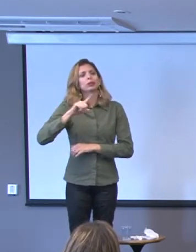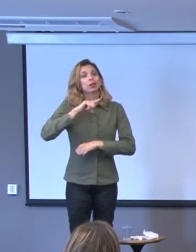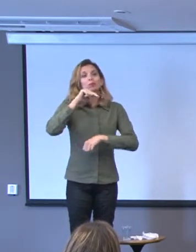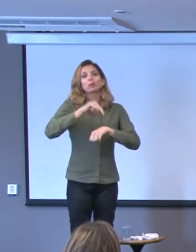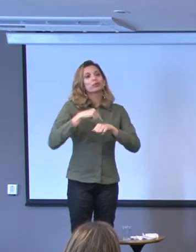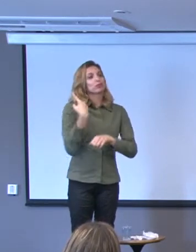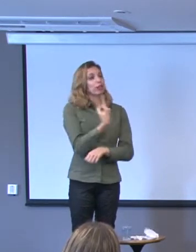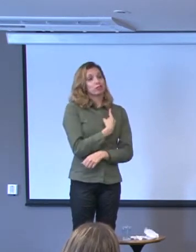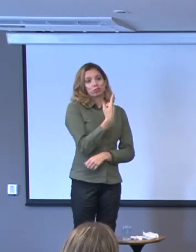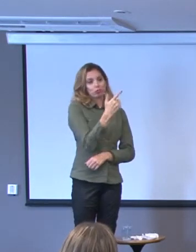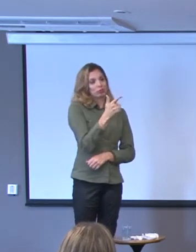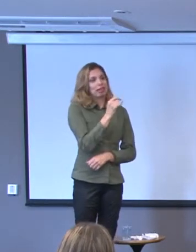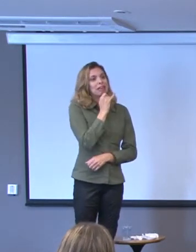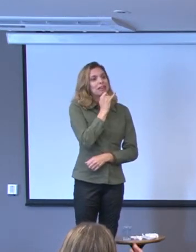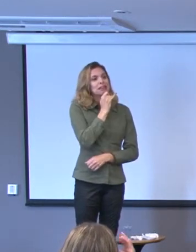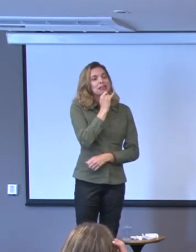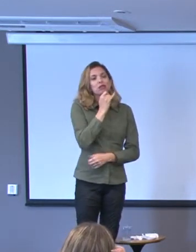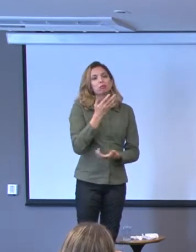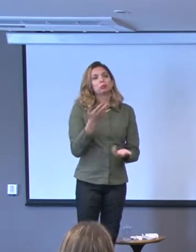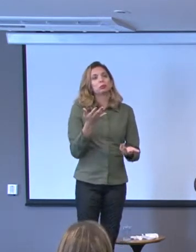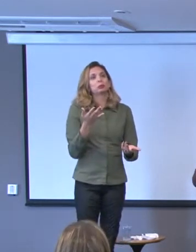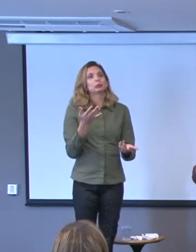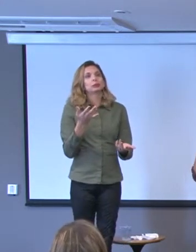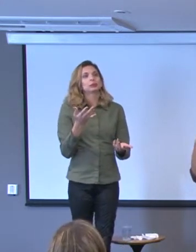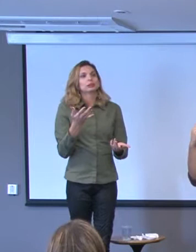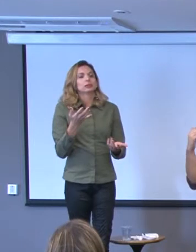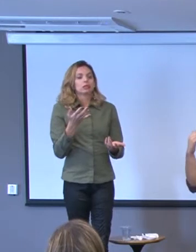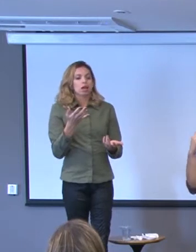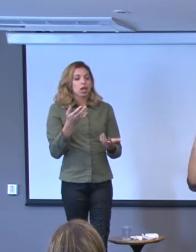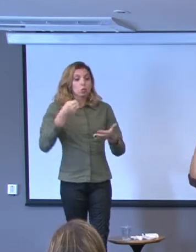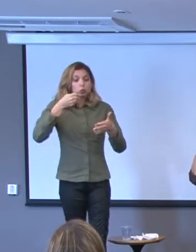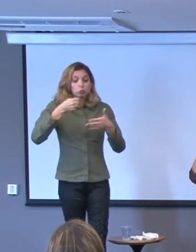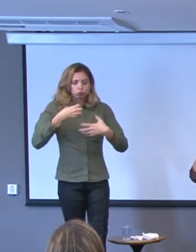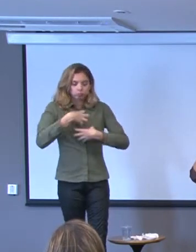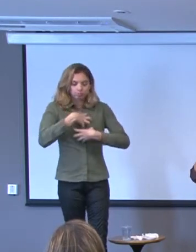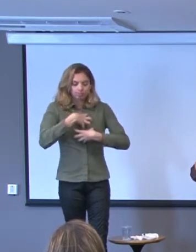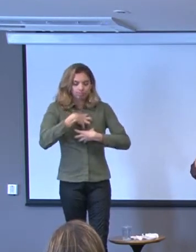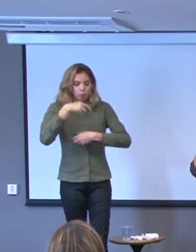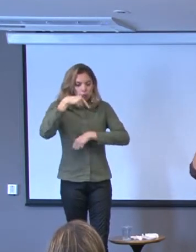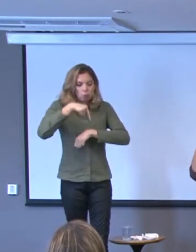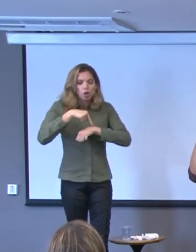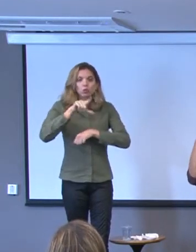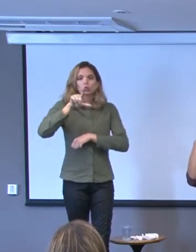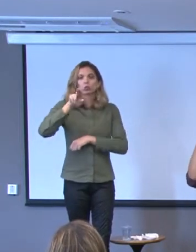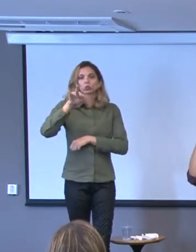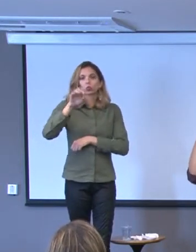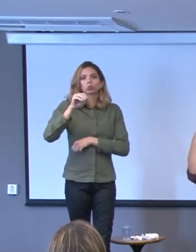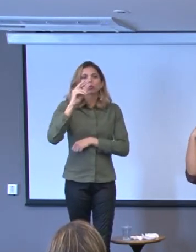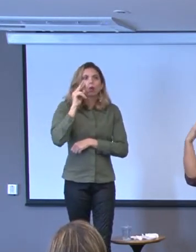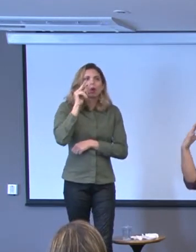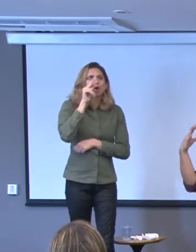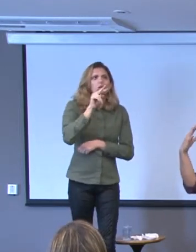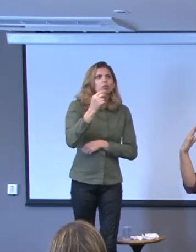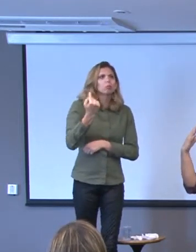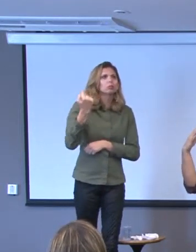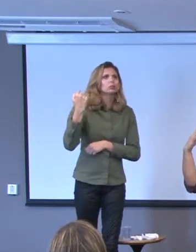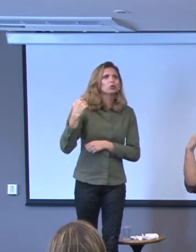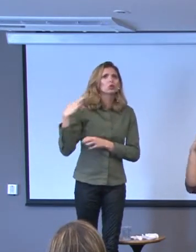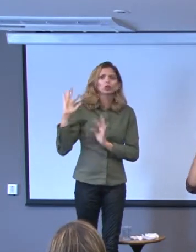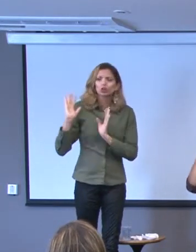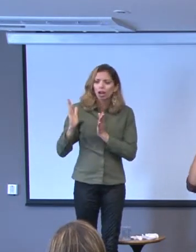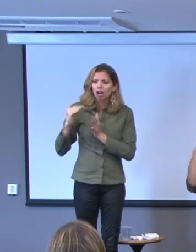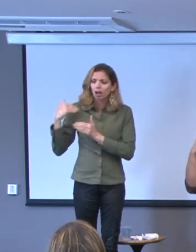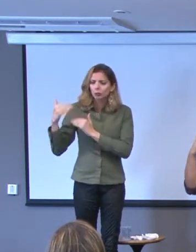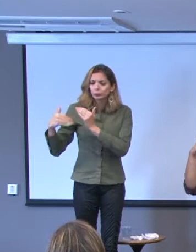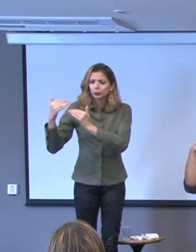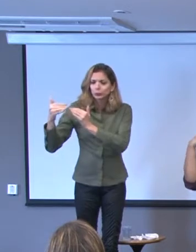tem, que é a questão de se enlutar, né? De olhar a perspectiva de tudo que ela fez,